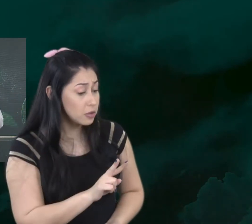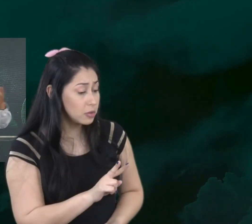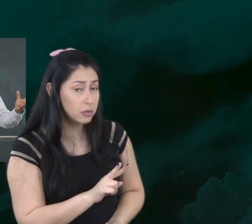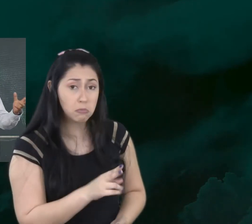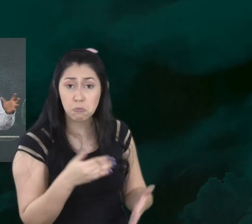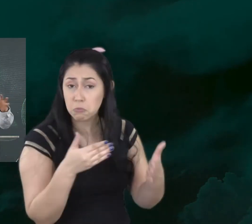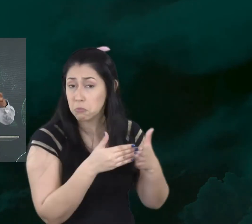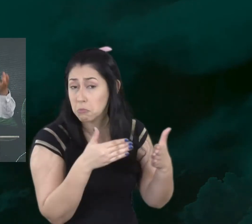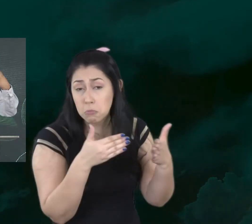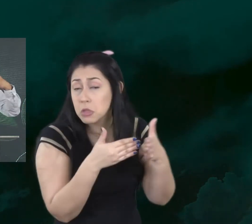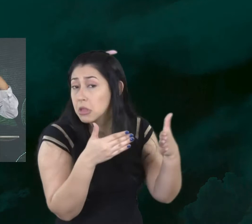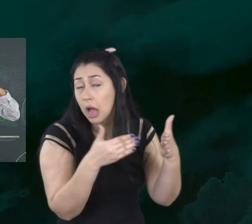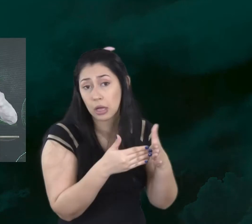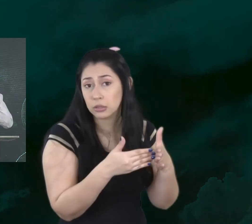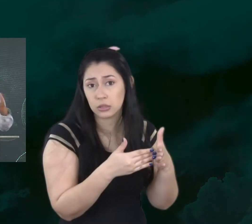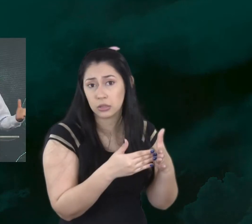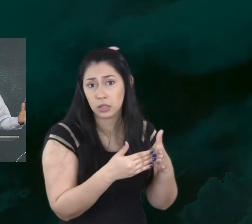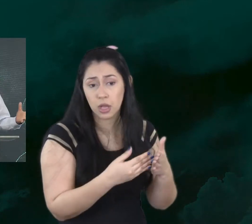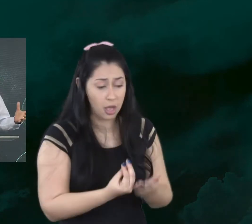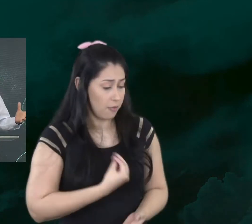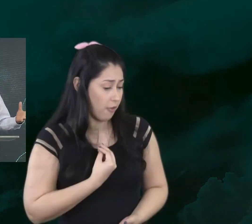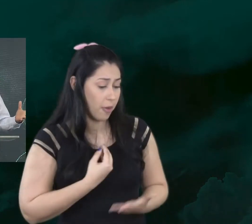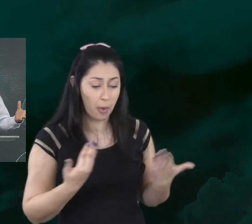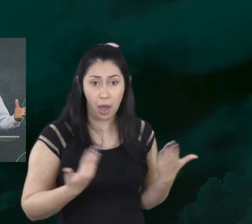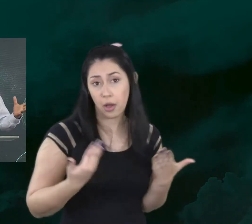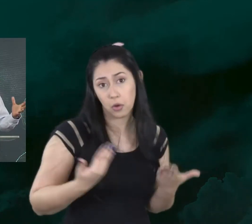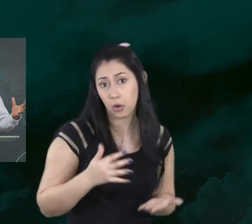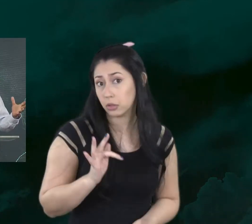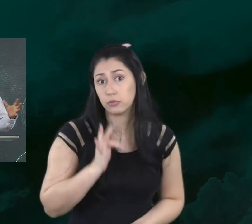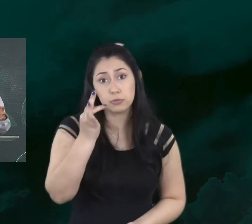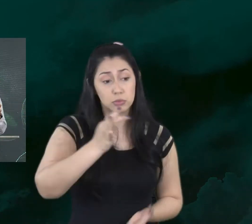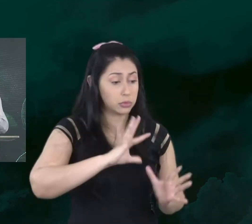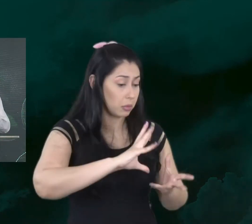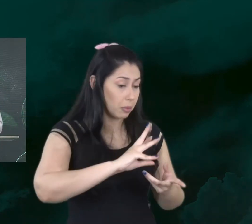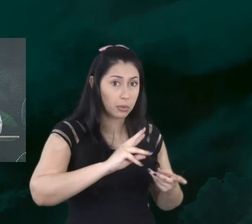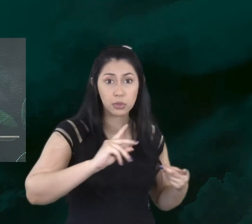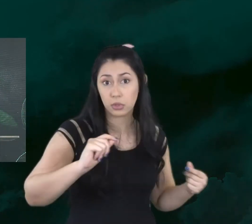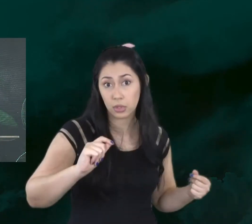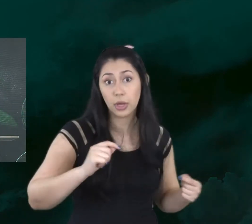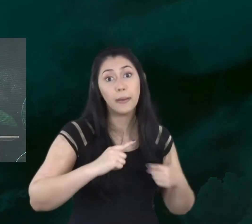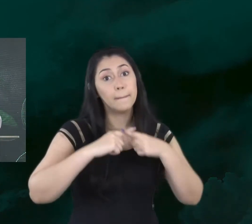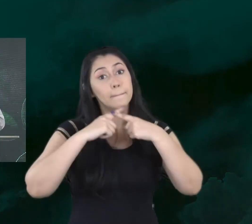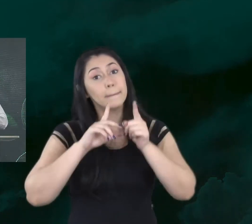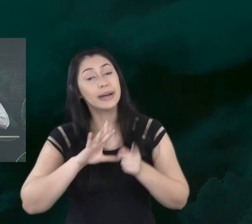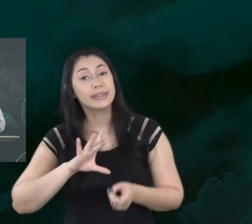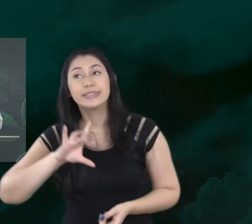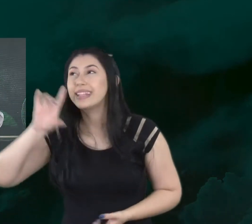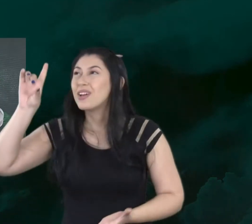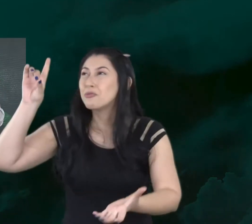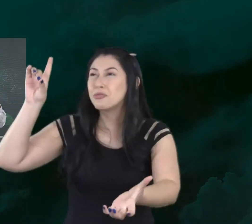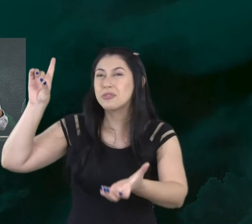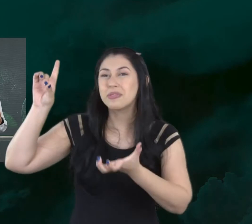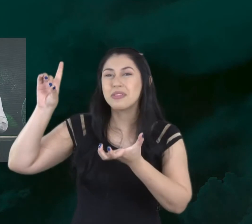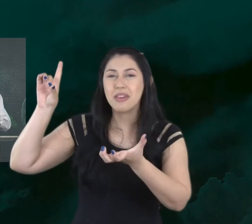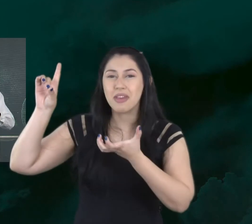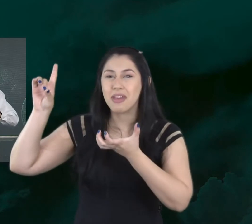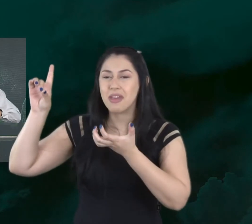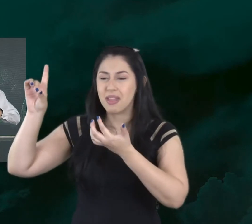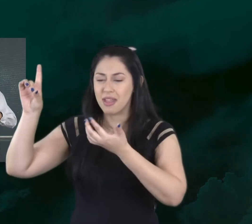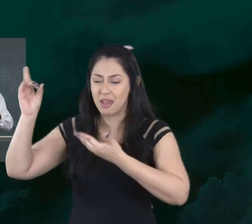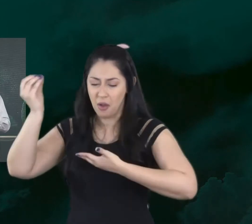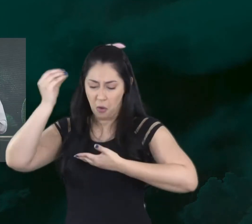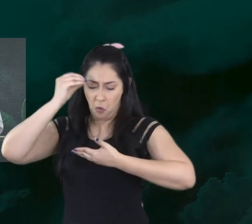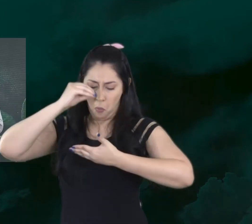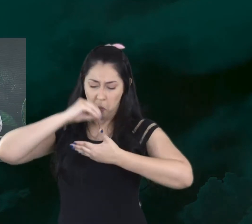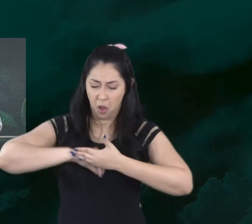coisas visíveis é só para nós vivermos essa vida. E Deus quer produzir em nós as coisas invisíveis, isto é, Deus